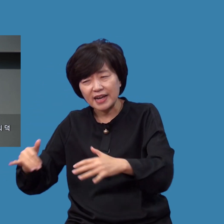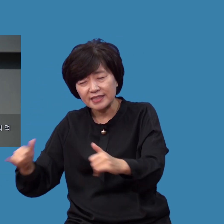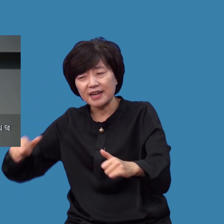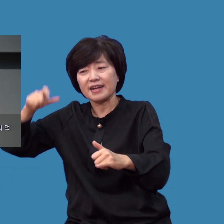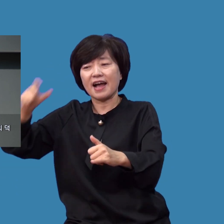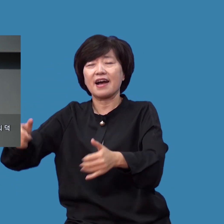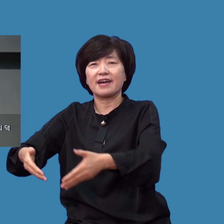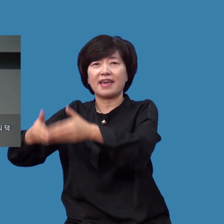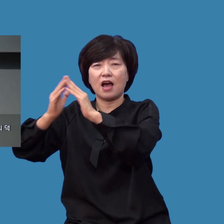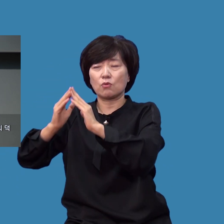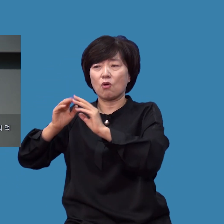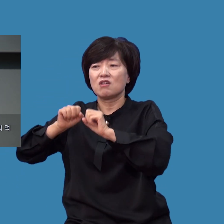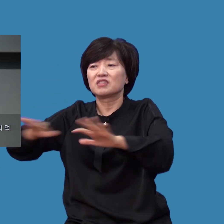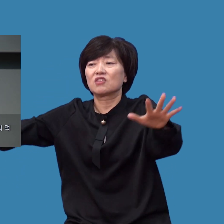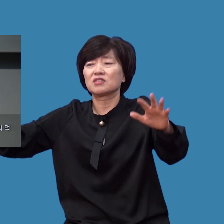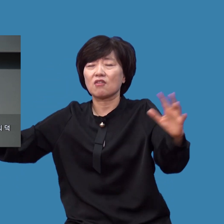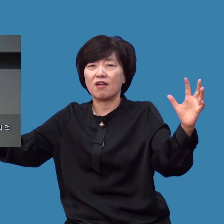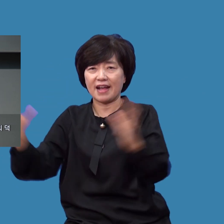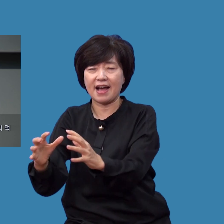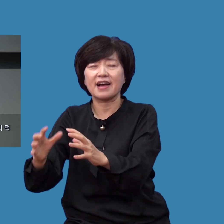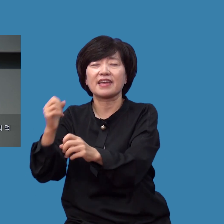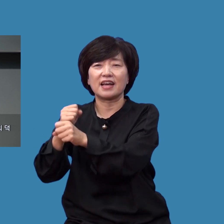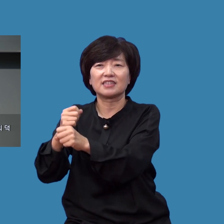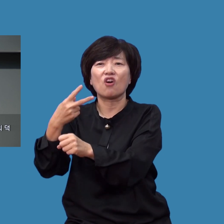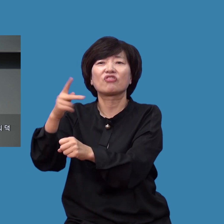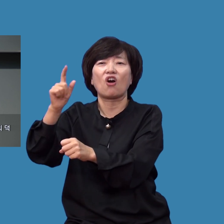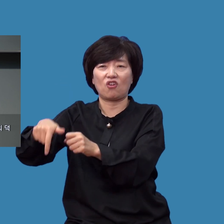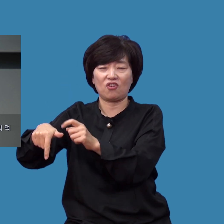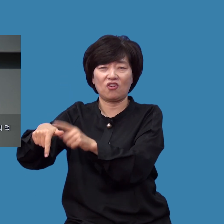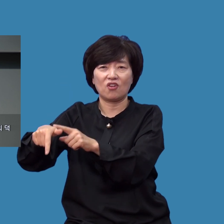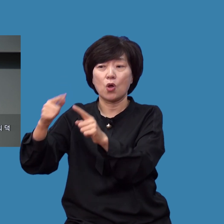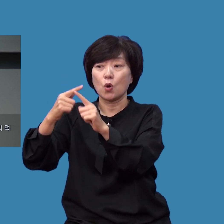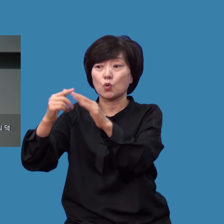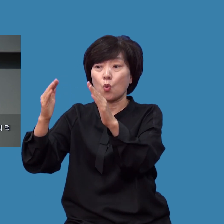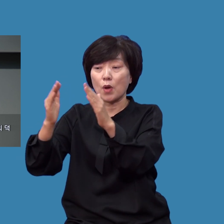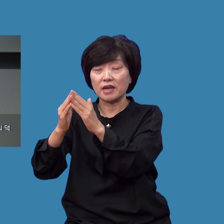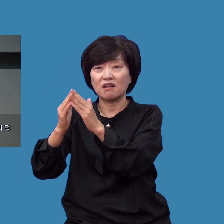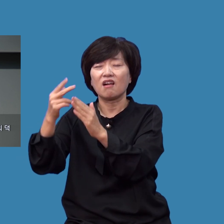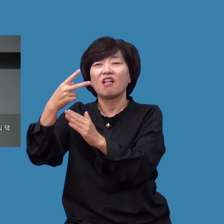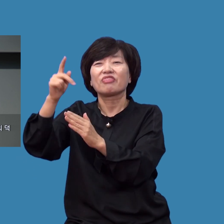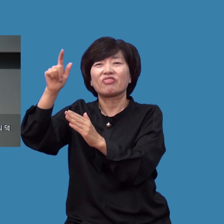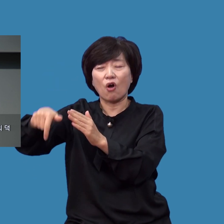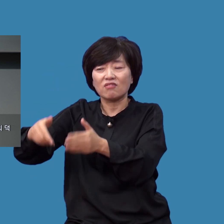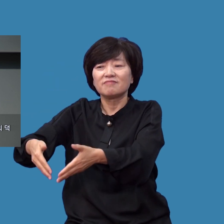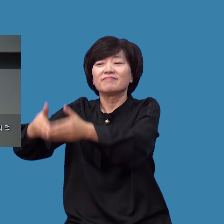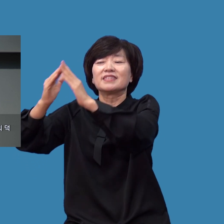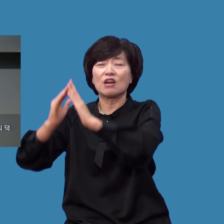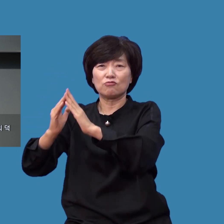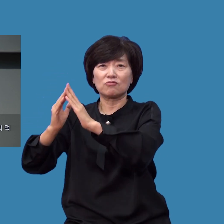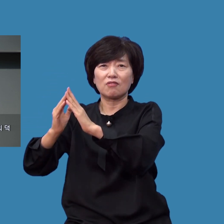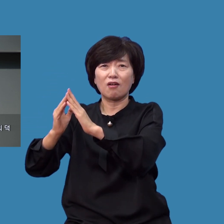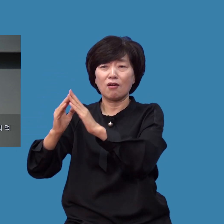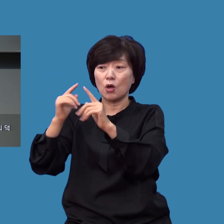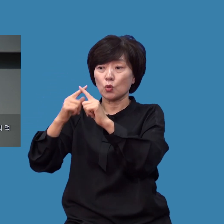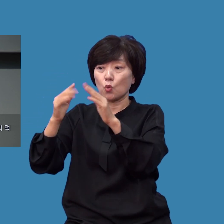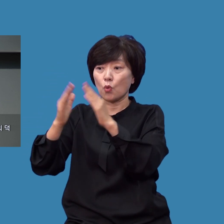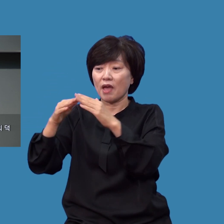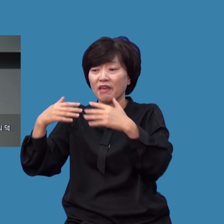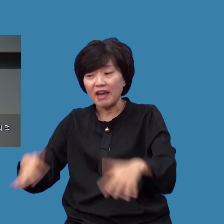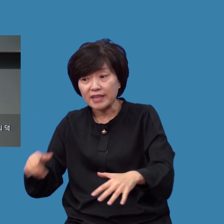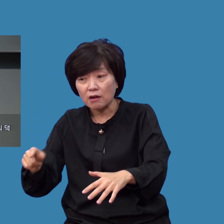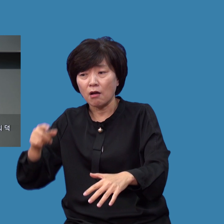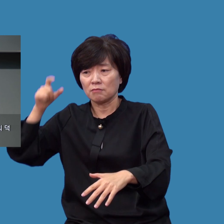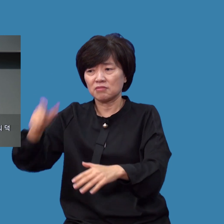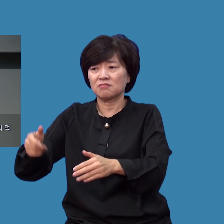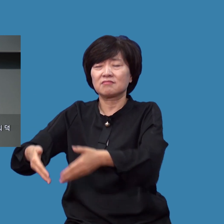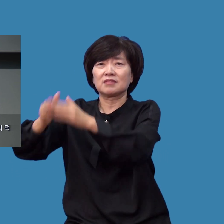그게 오이코도메오입니다. 교회를 그렇게 하는 거라는 거예요. 그러니까 이 예언을 통해서 교회에 연약했던 점들이 튼튼해지고 교회에 흩어졌던 것들이